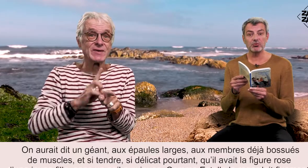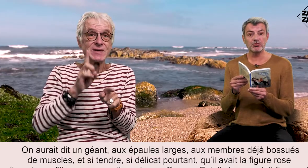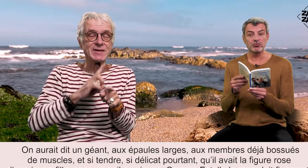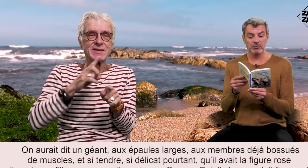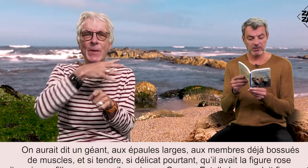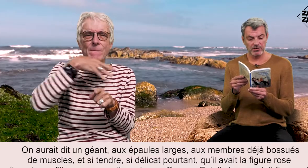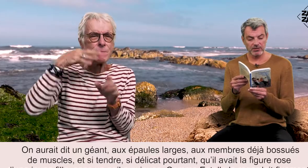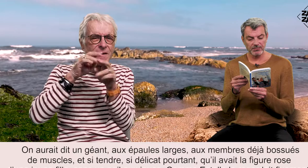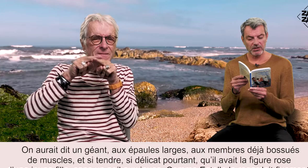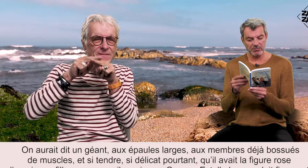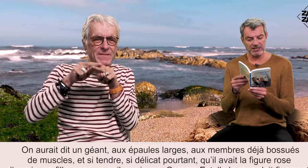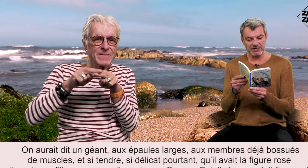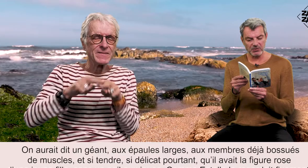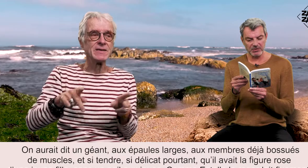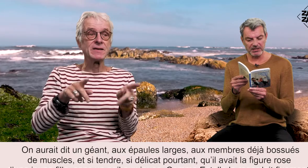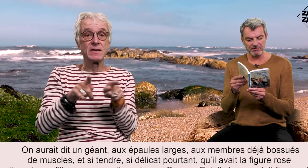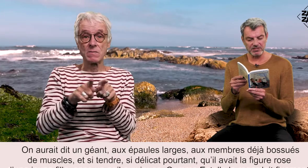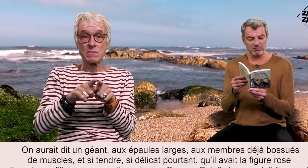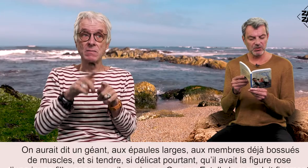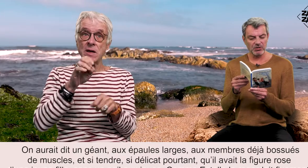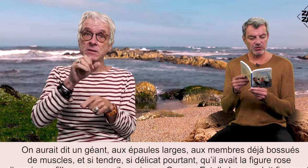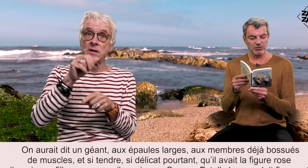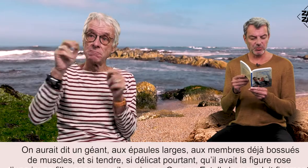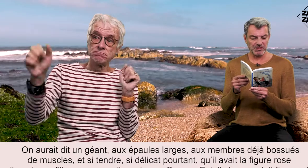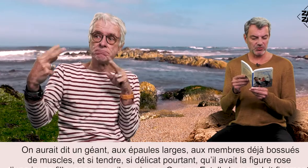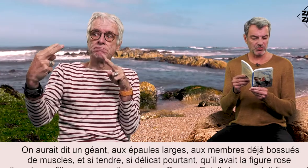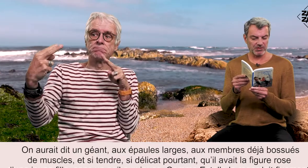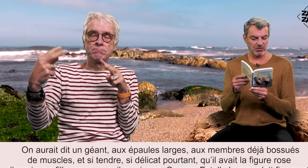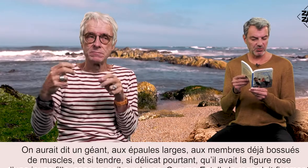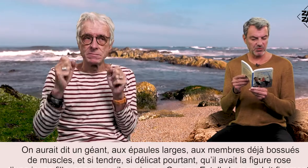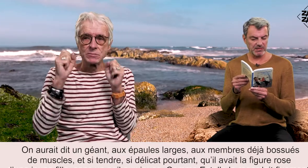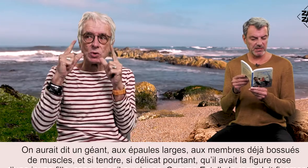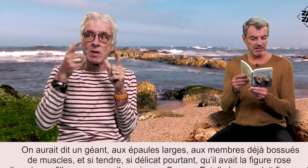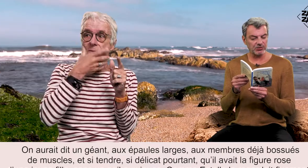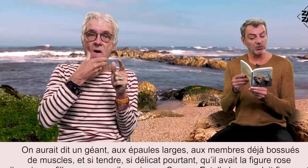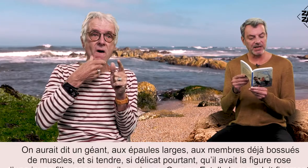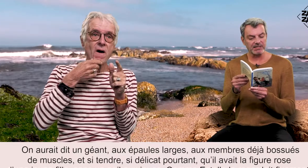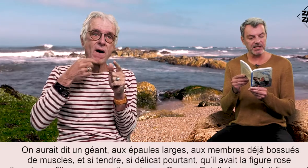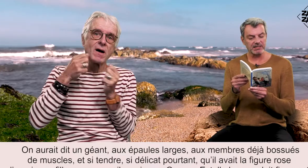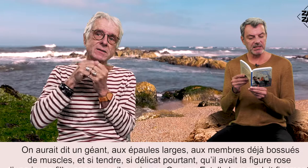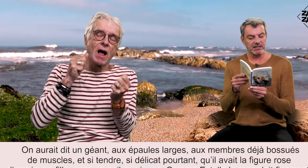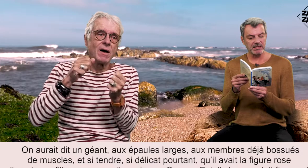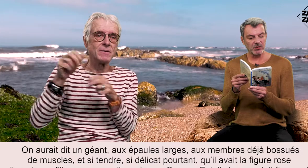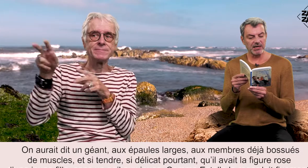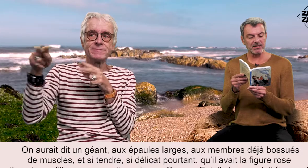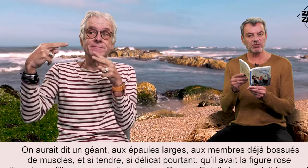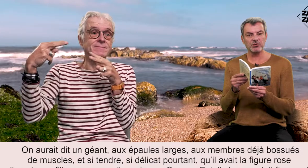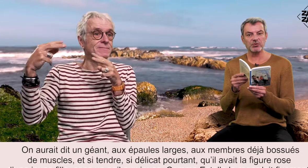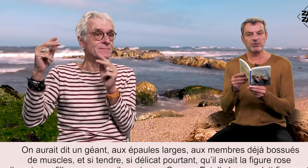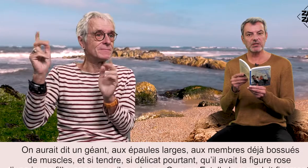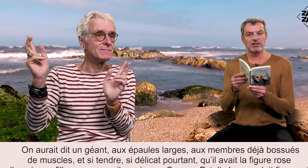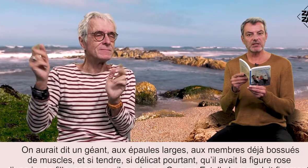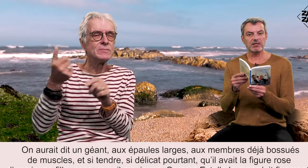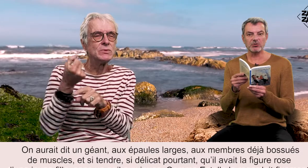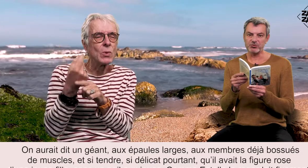un poil aux joues. Comme Estelle le regardait fixement, surprise de sa grande beauté, il tourna la tête, la regarda une